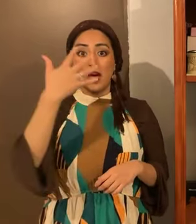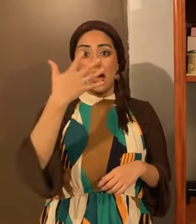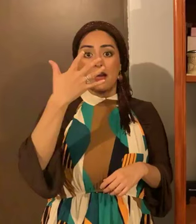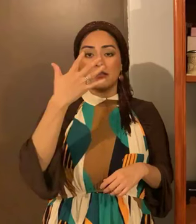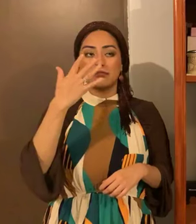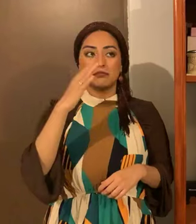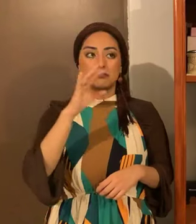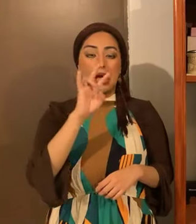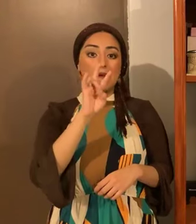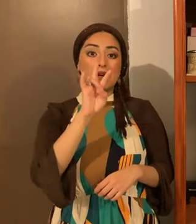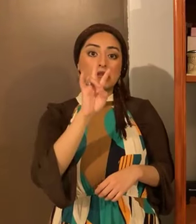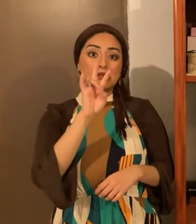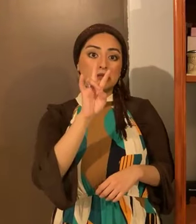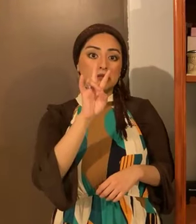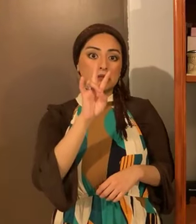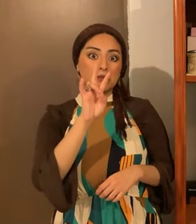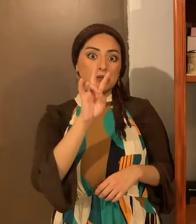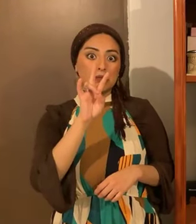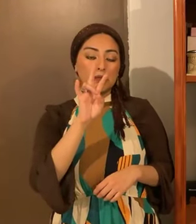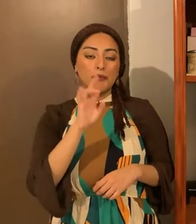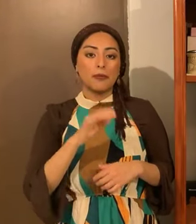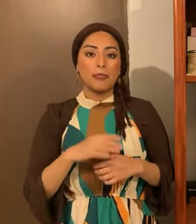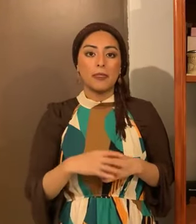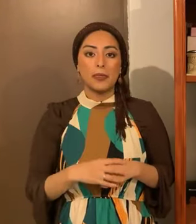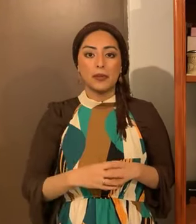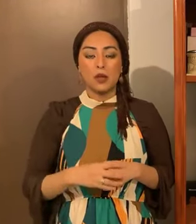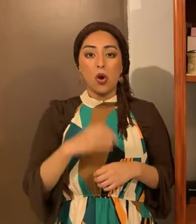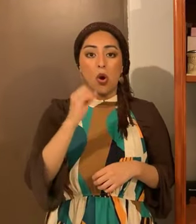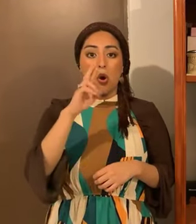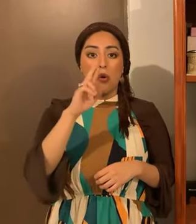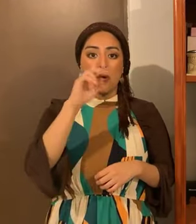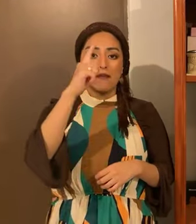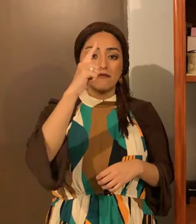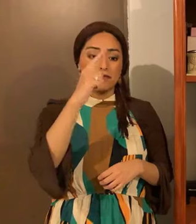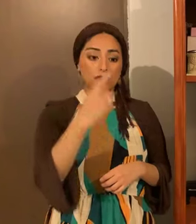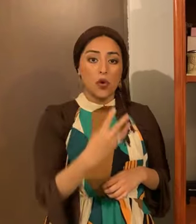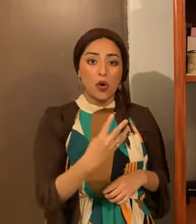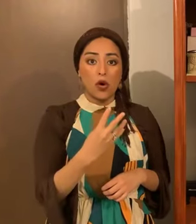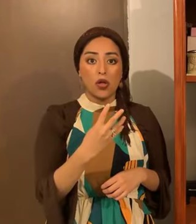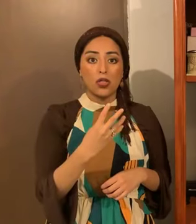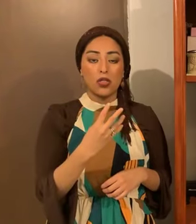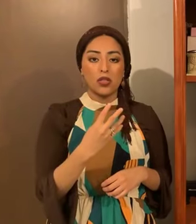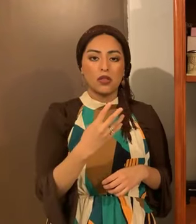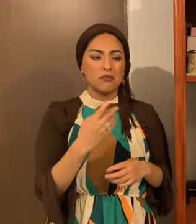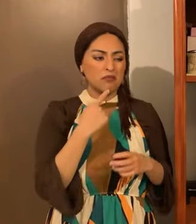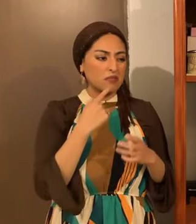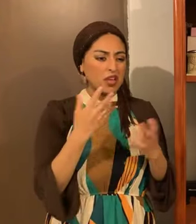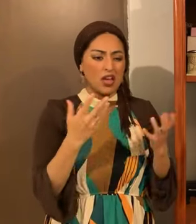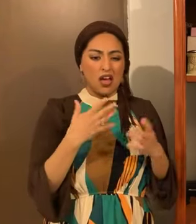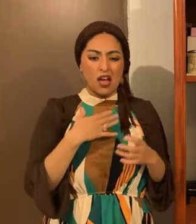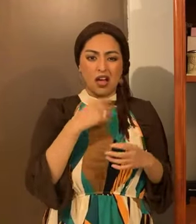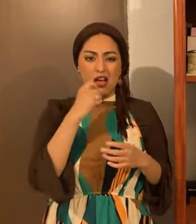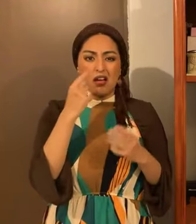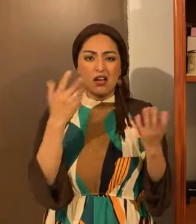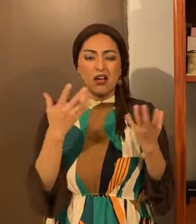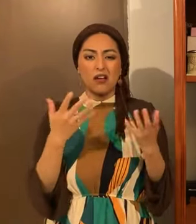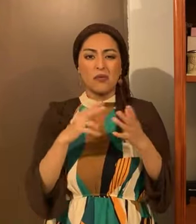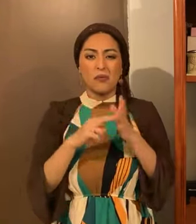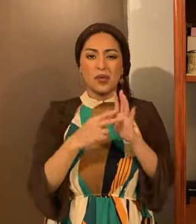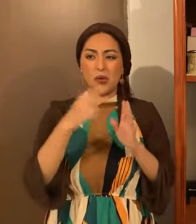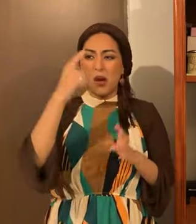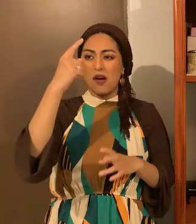7 notas, ¿no? Y el uso de cuartos de tono, y ustedes dirían, bueno, ¿y eso qué es, no? Bueno, un cuarto de